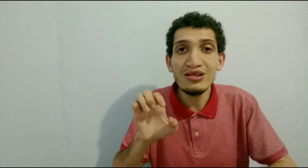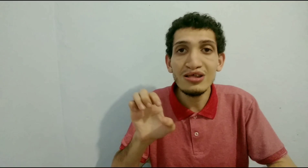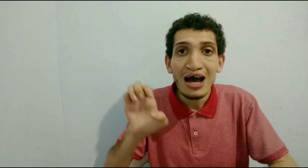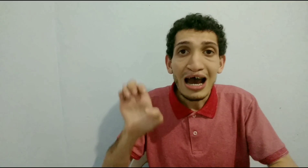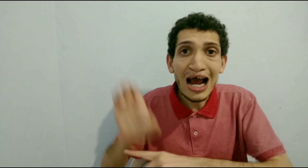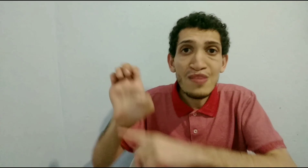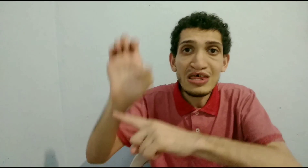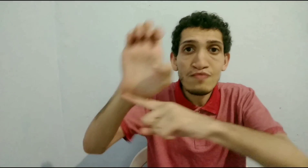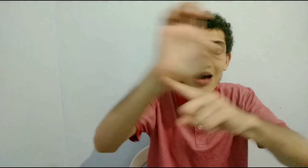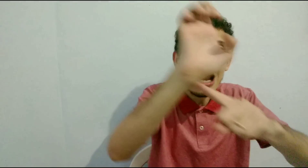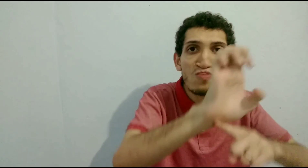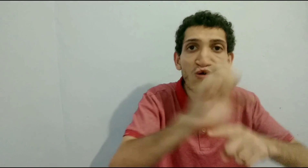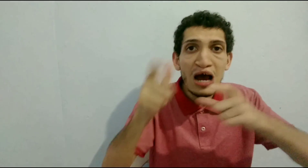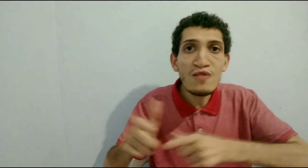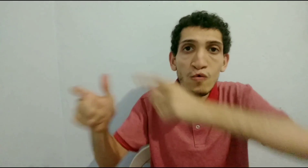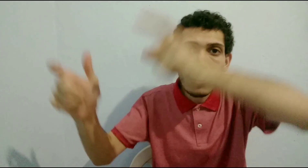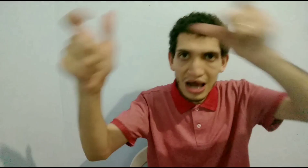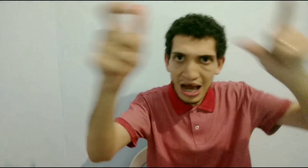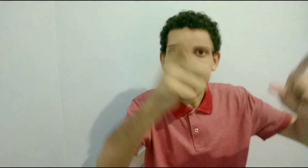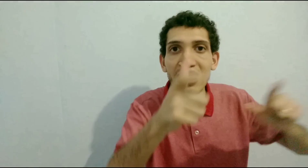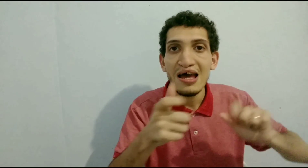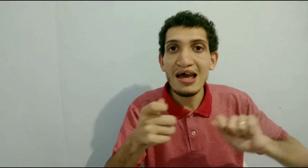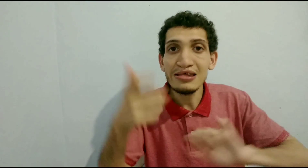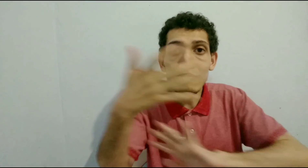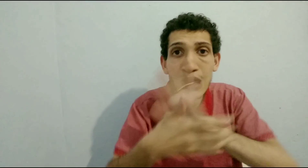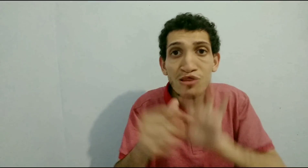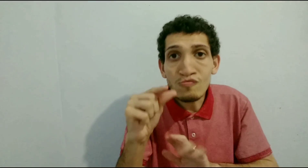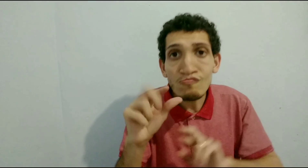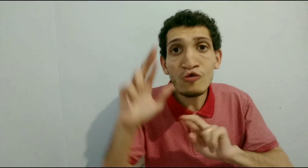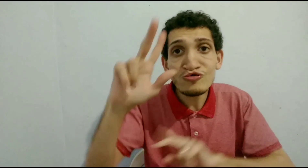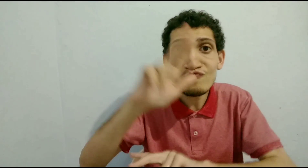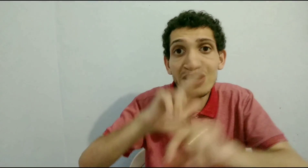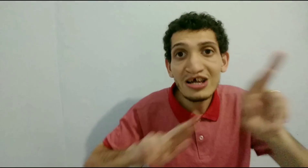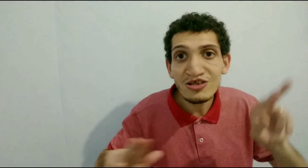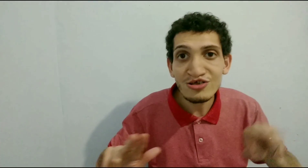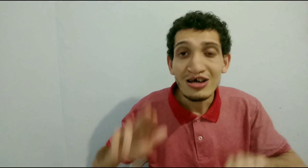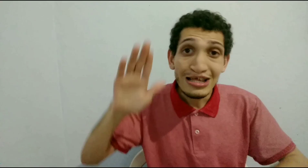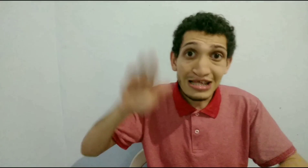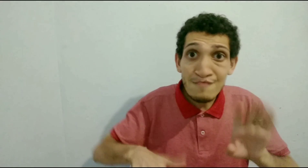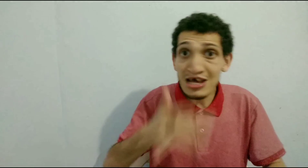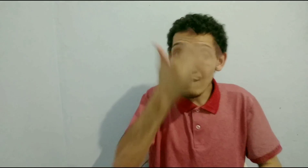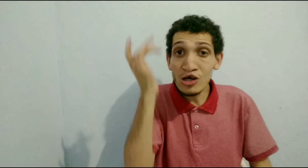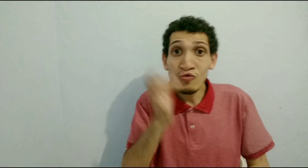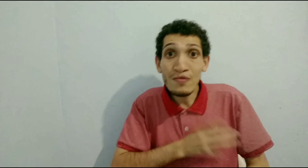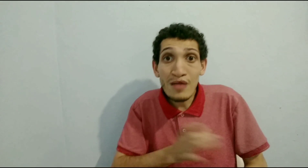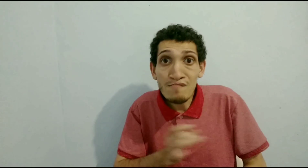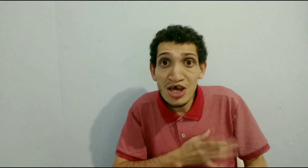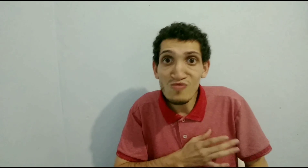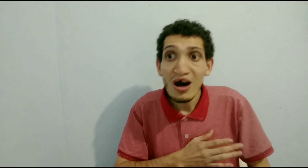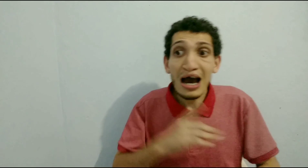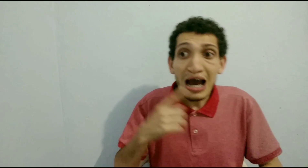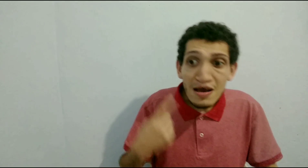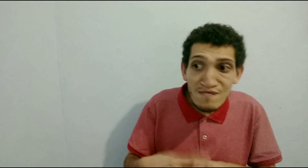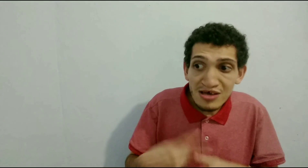Que, a listar, no lugar, sinaliza um pouco diferente. E, às vezes, as pessoas têm medo. Às vezes,